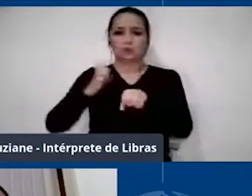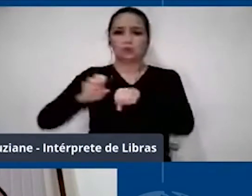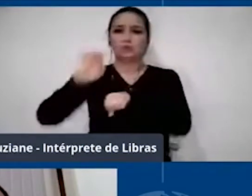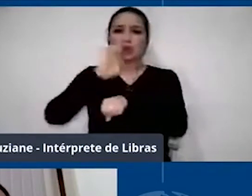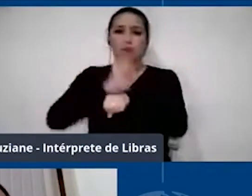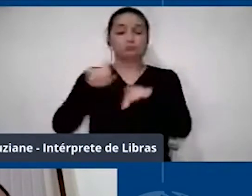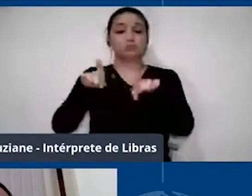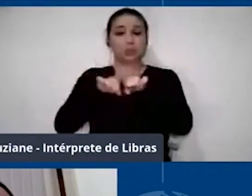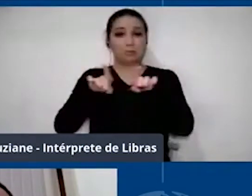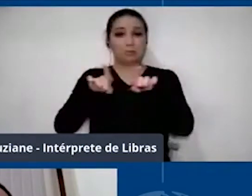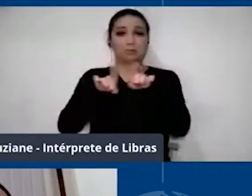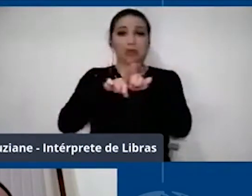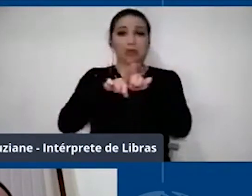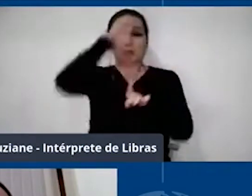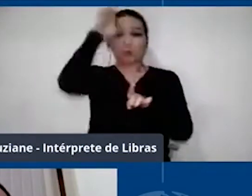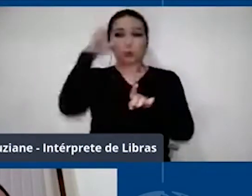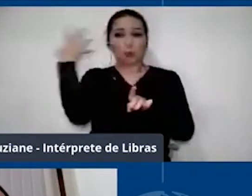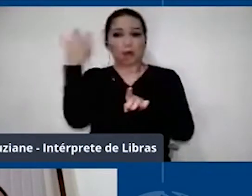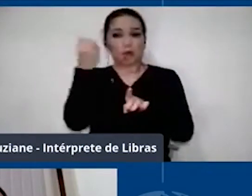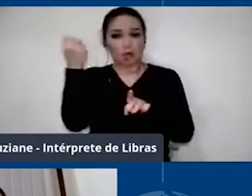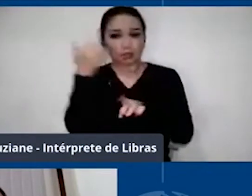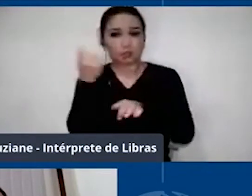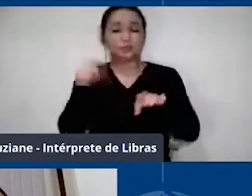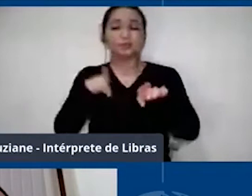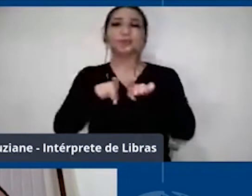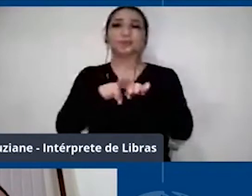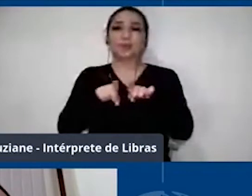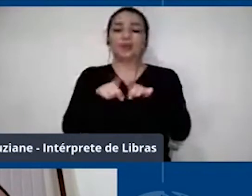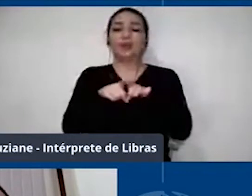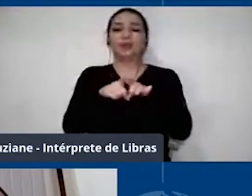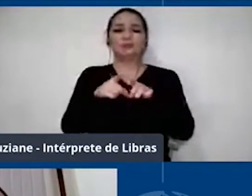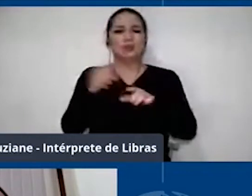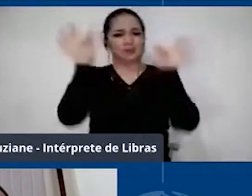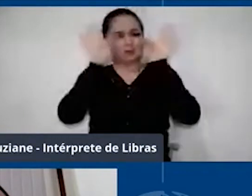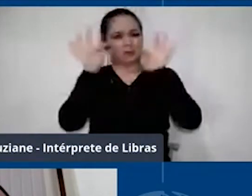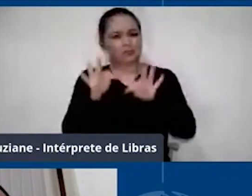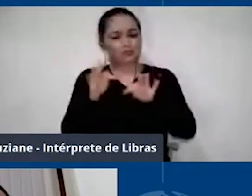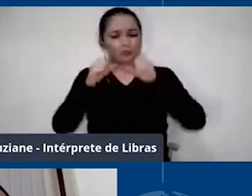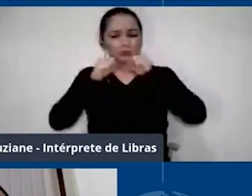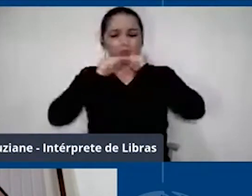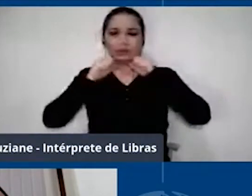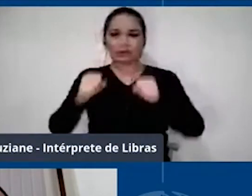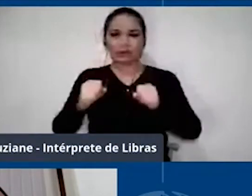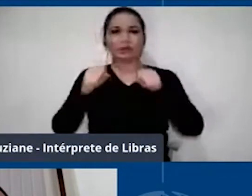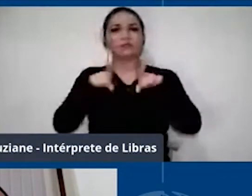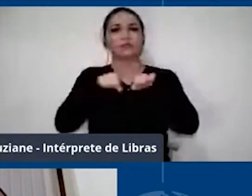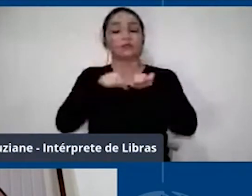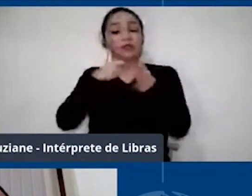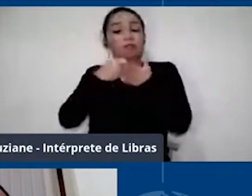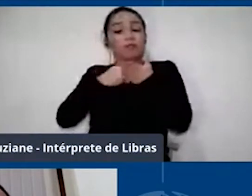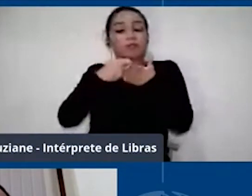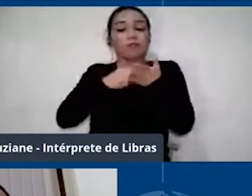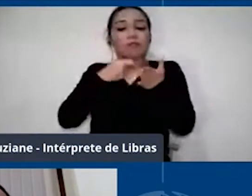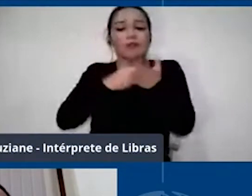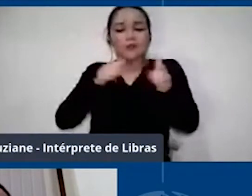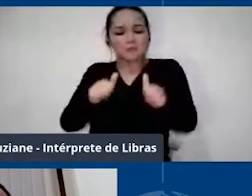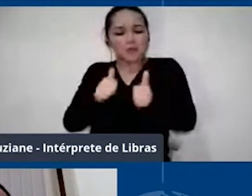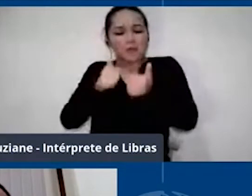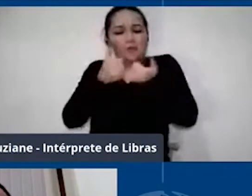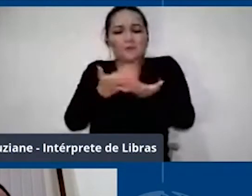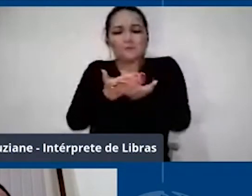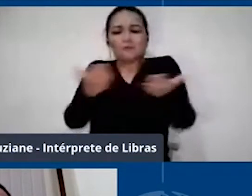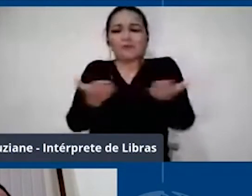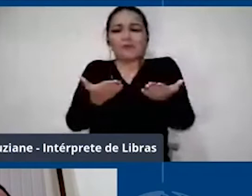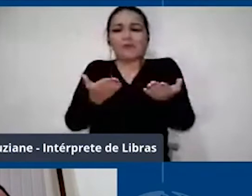Leite foi muito feliz na nomeação da senhora como secretária, que está lutando aí pela melhoria do ambiente econômico do Estado do Rio Grande do